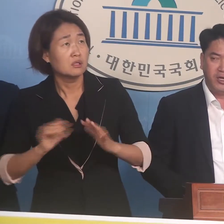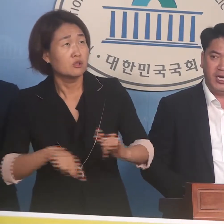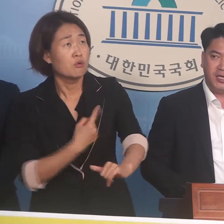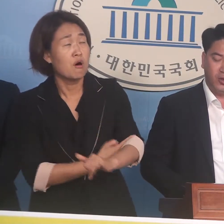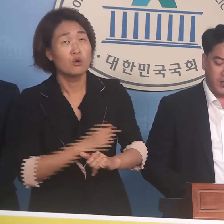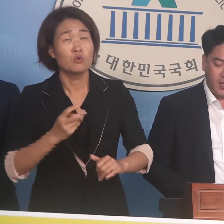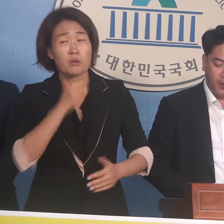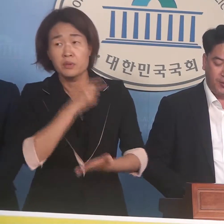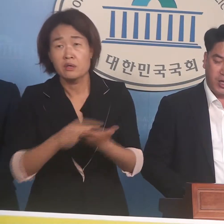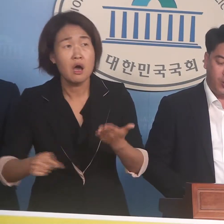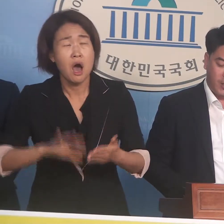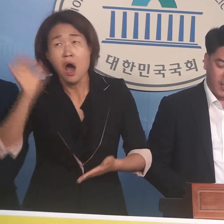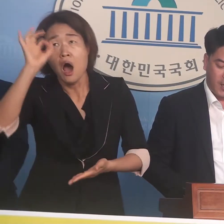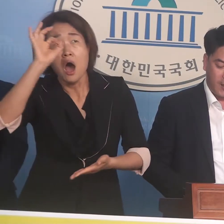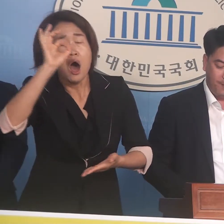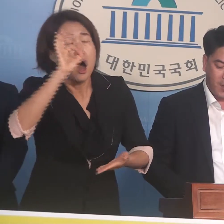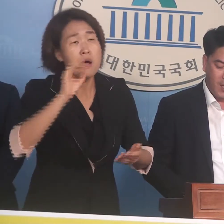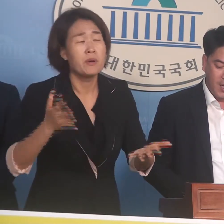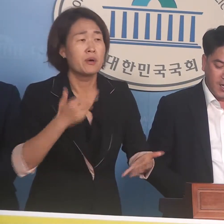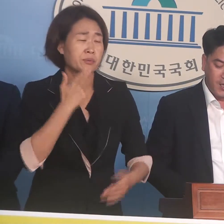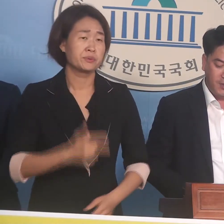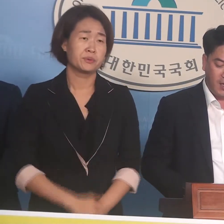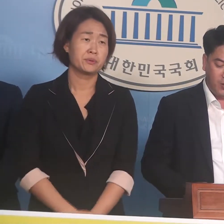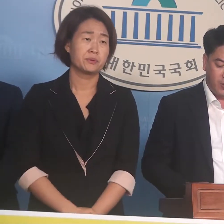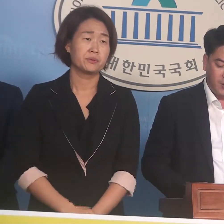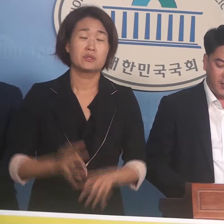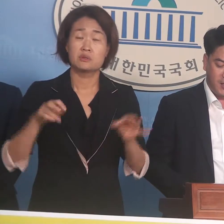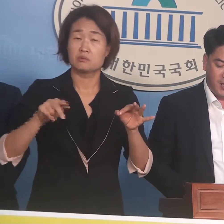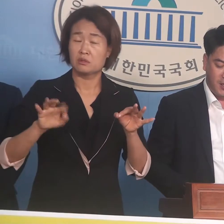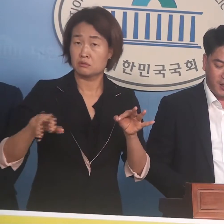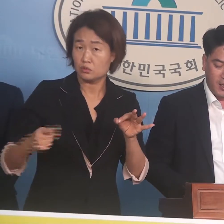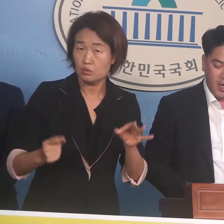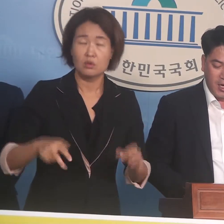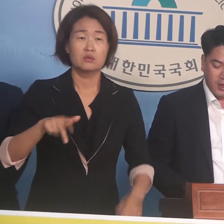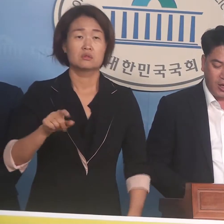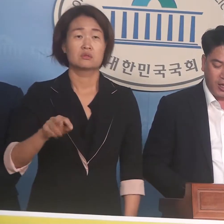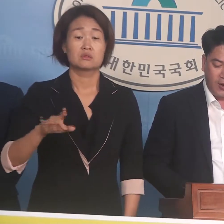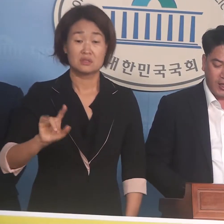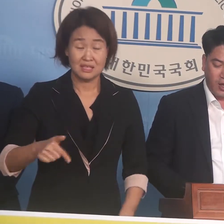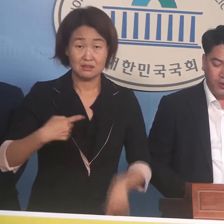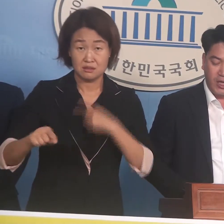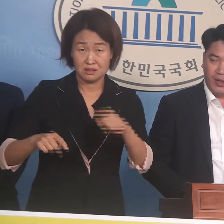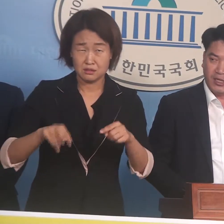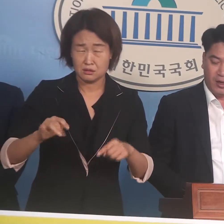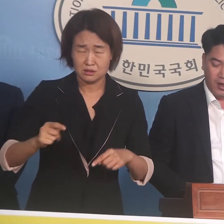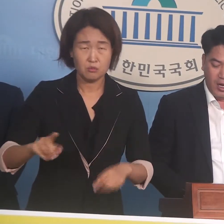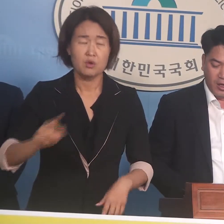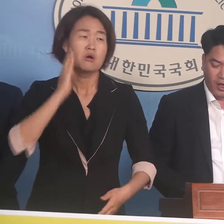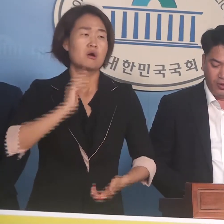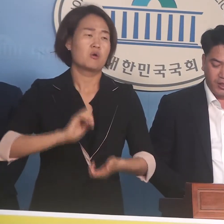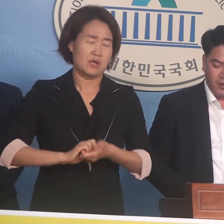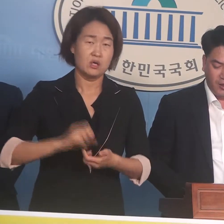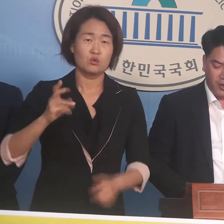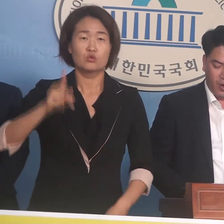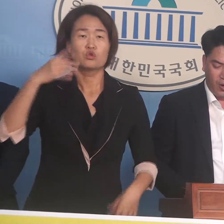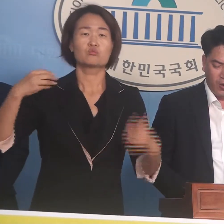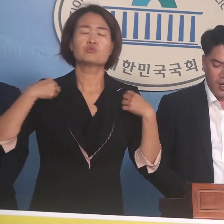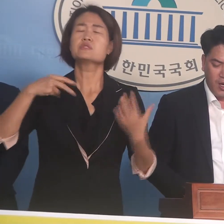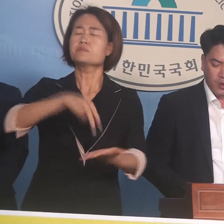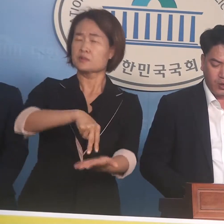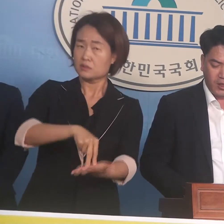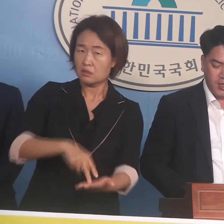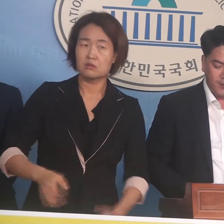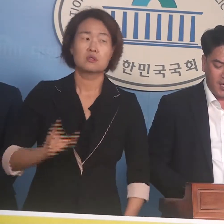보상은 어디에서도 찾아보지 못하고 있다. 김상두 정책실장은 청와대와 정부 차원에서 더욱